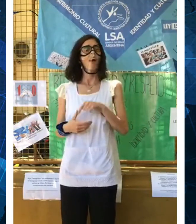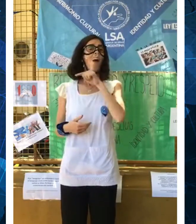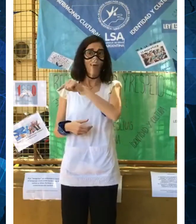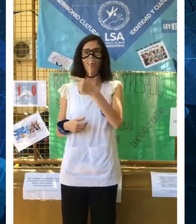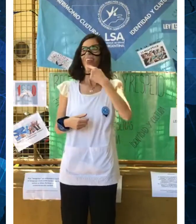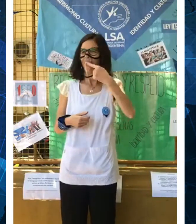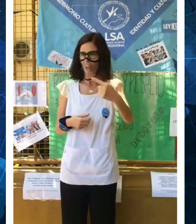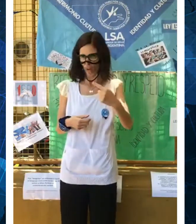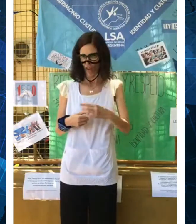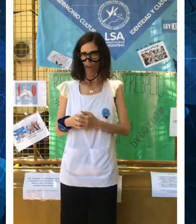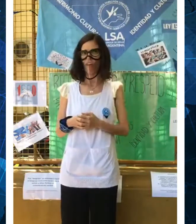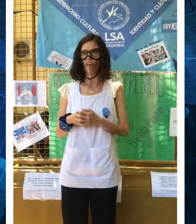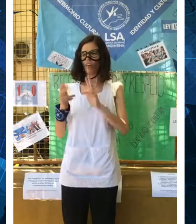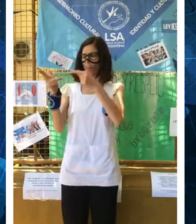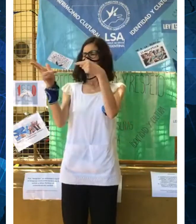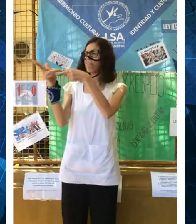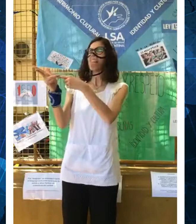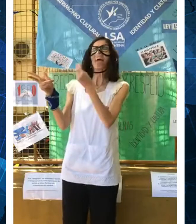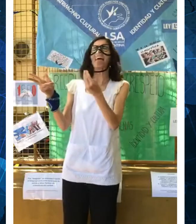sordos.